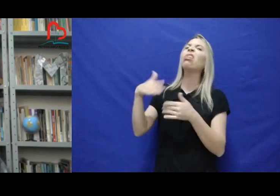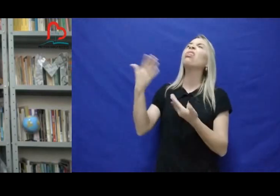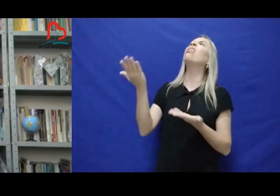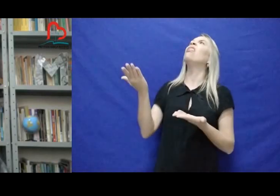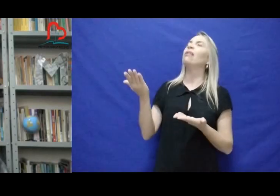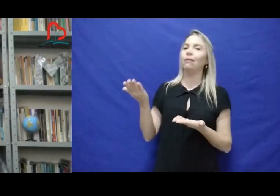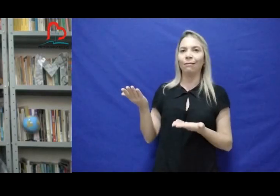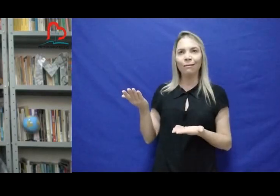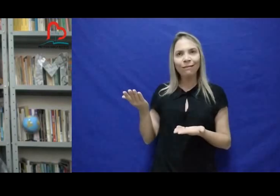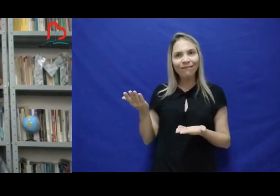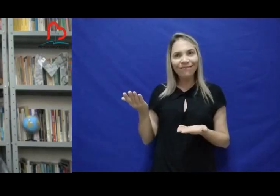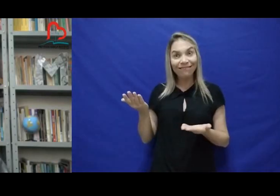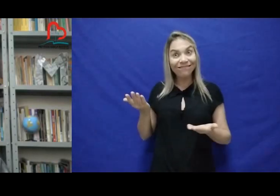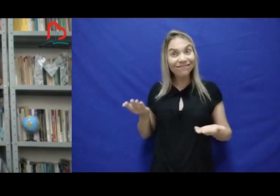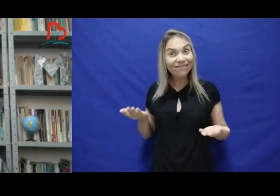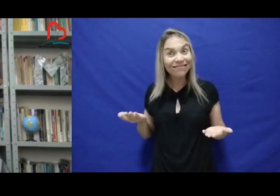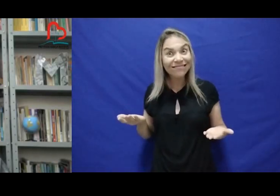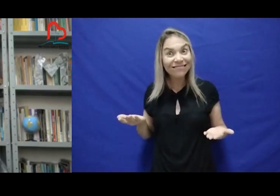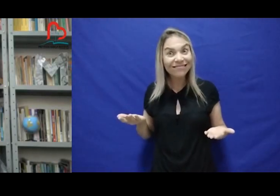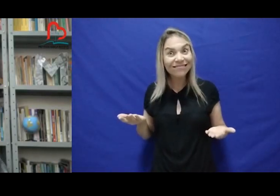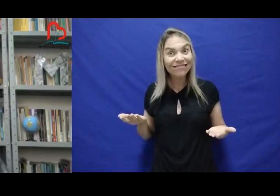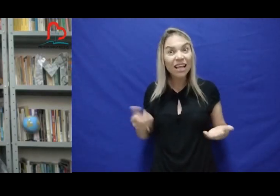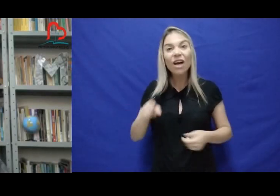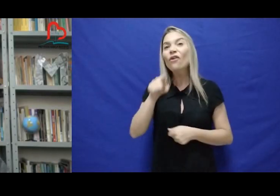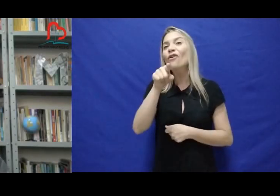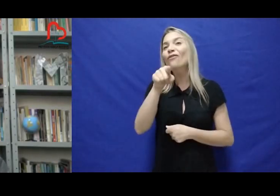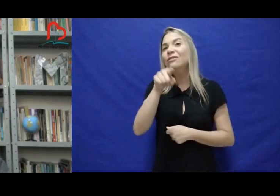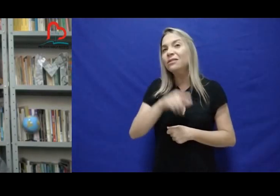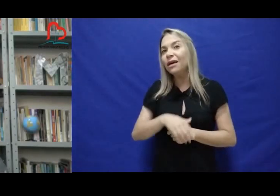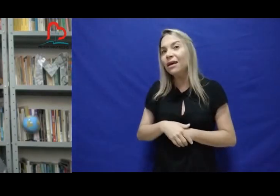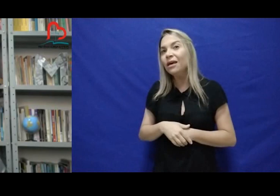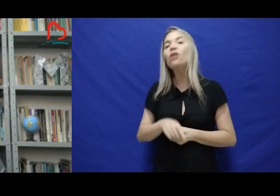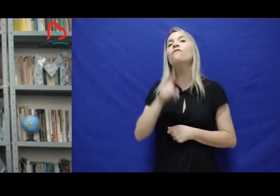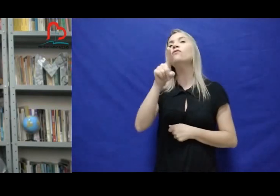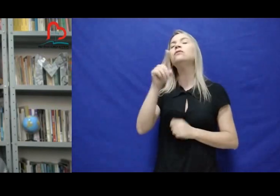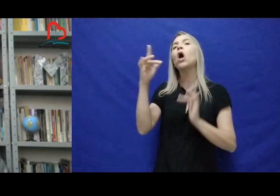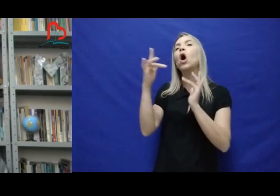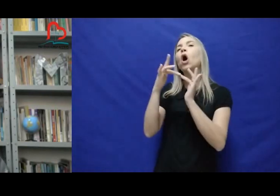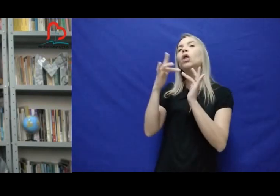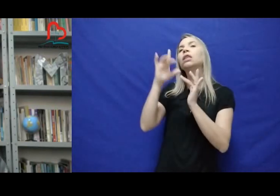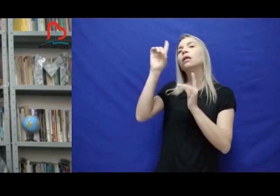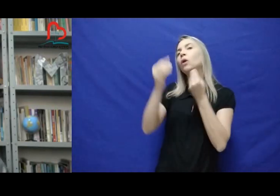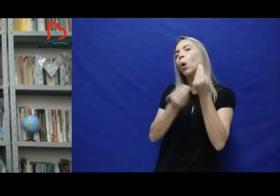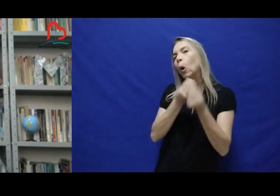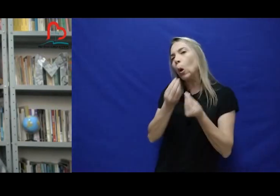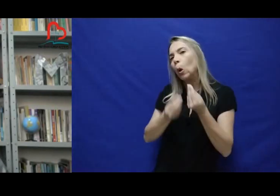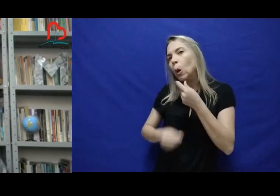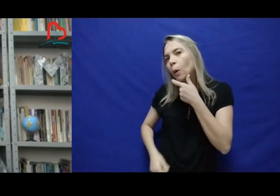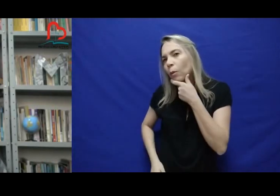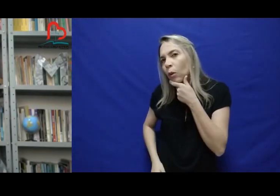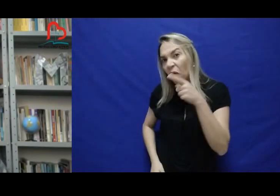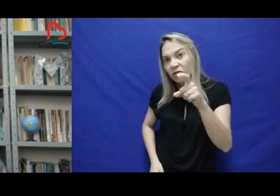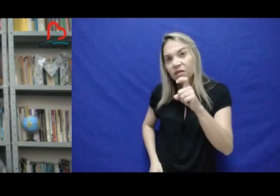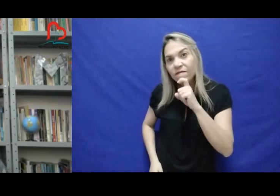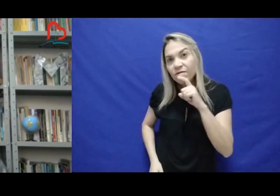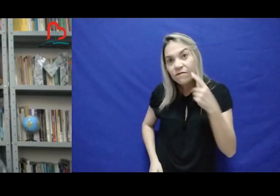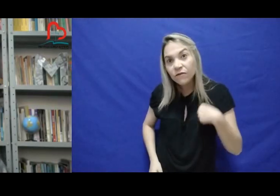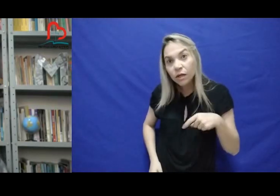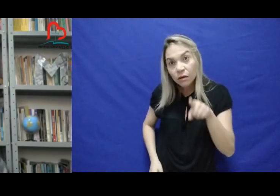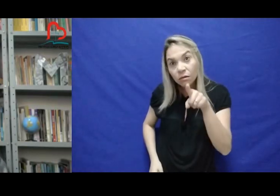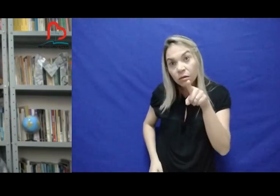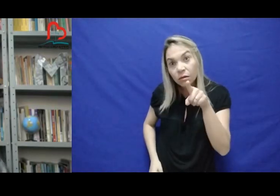que Satanás age. A minha pergunta amorosa para você é: como está a sua vida diante de